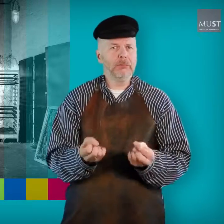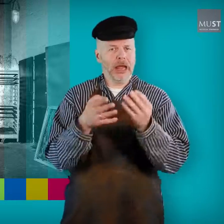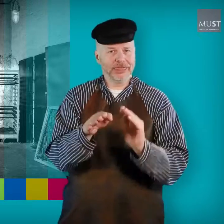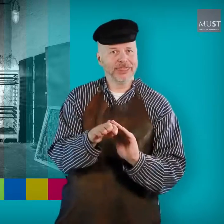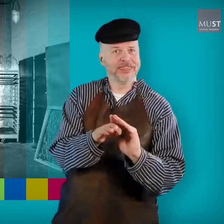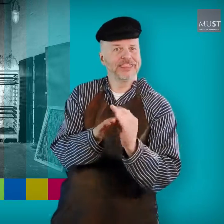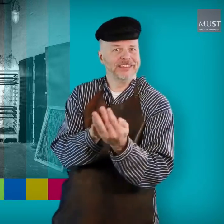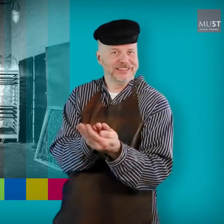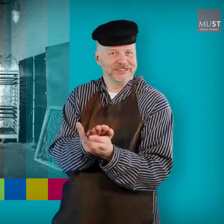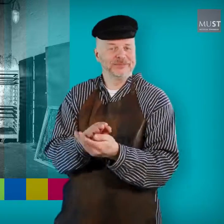brent.